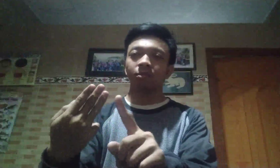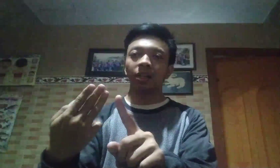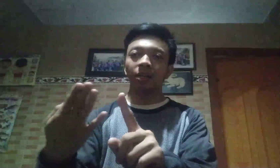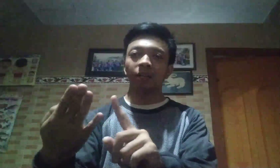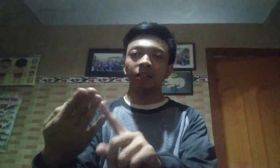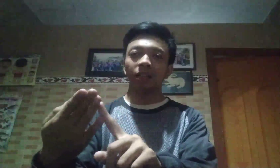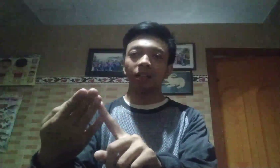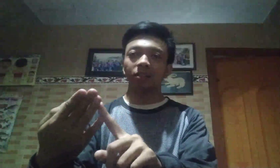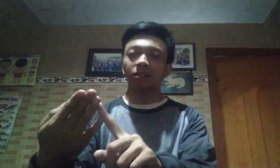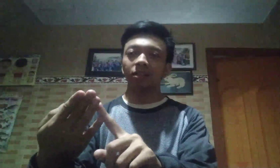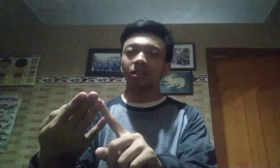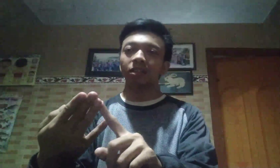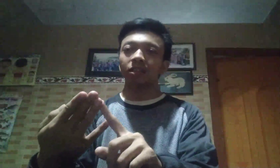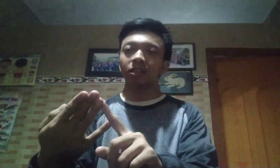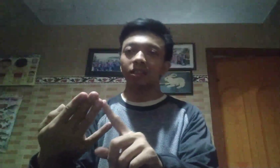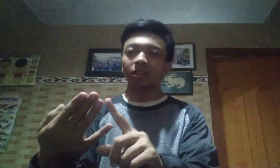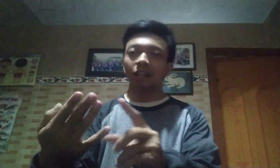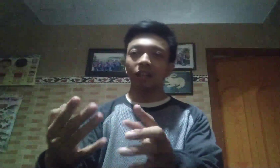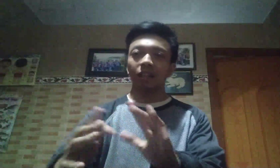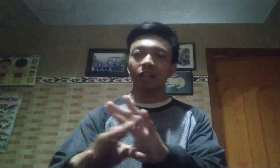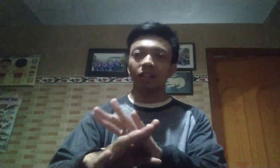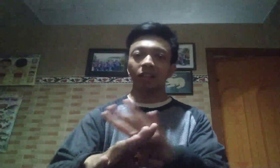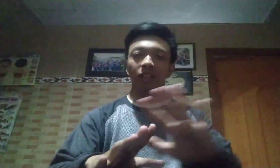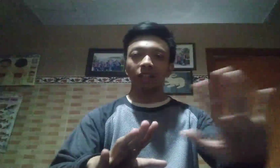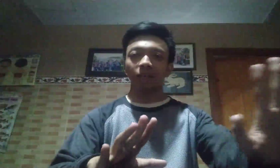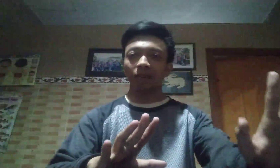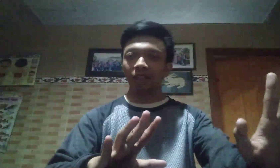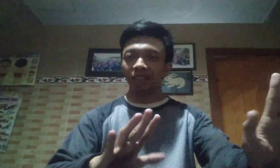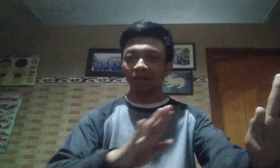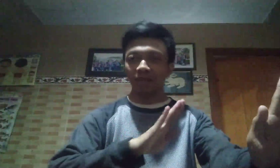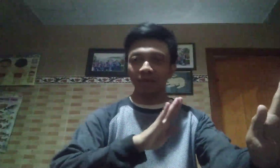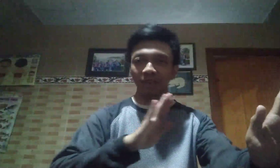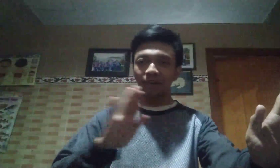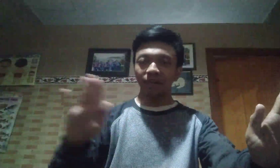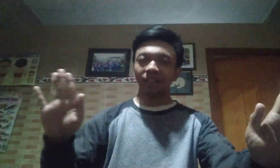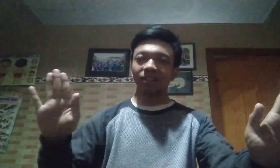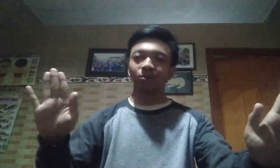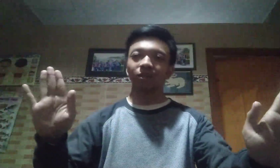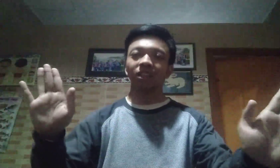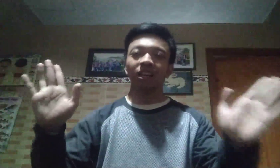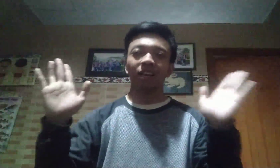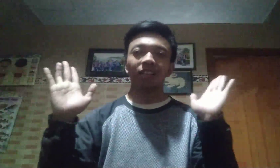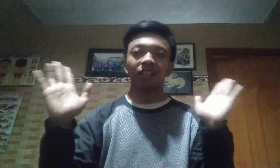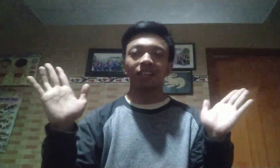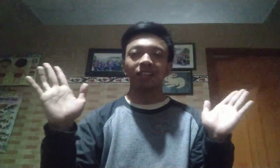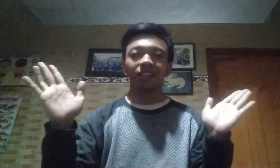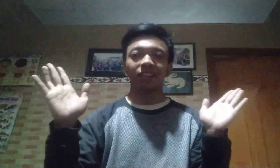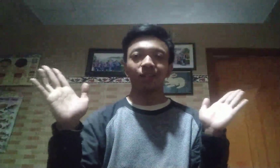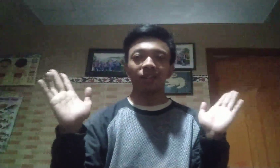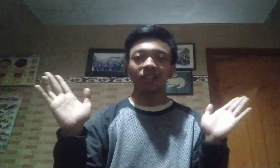Banyak bahasa Ada Dari Sabang sampai Marauke Semuanya ada di Indonesia